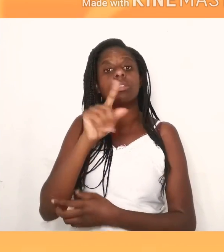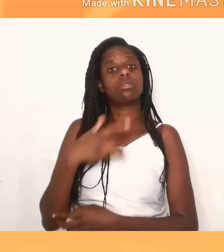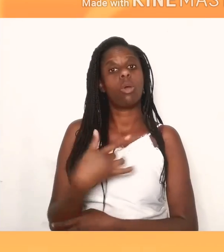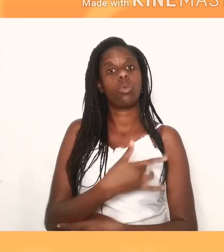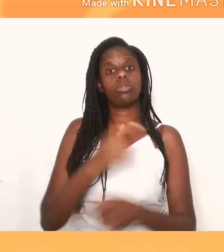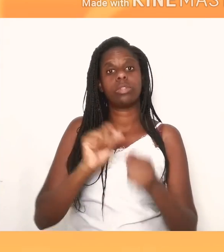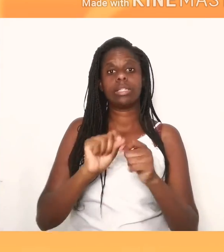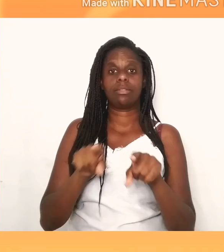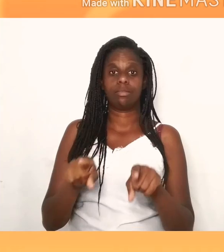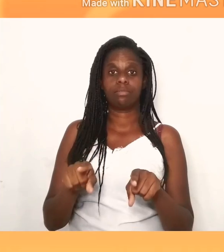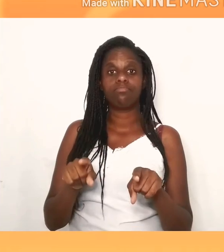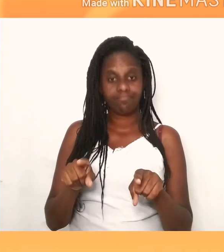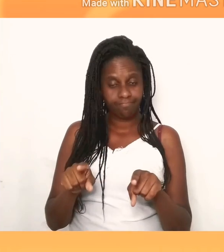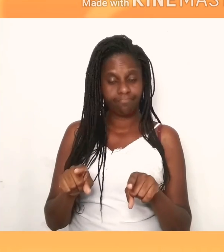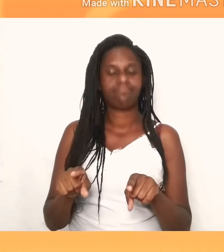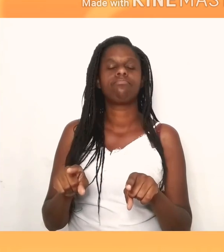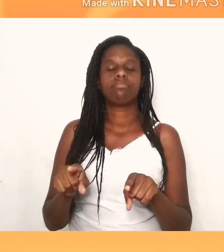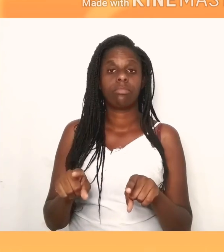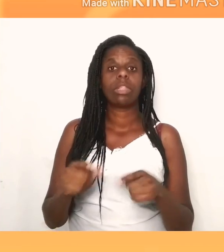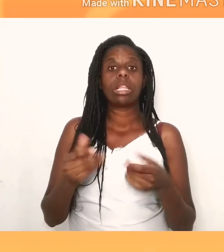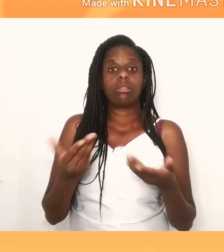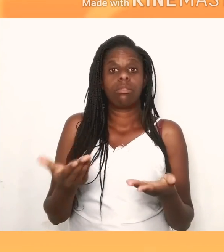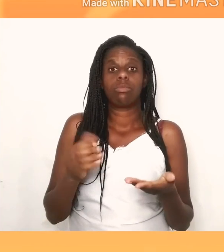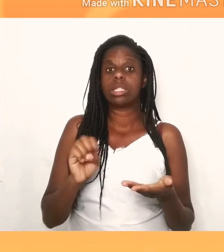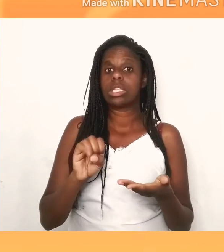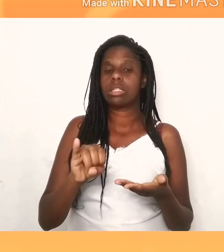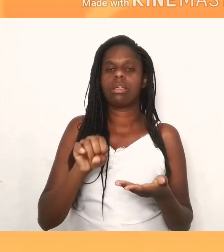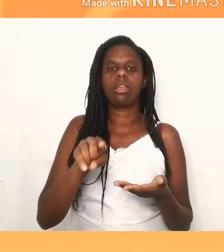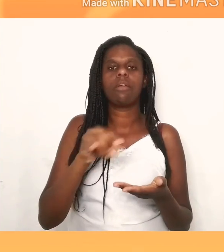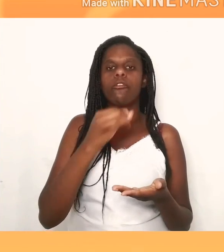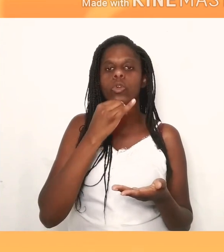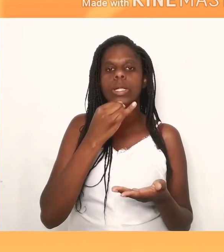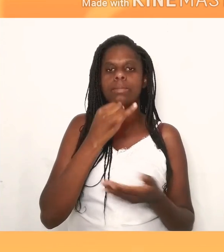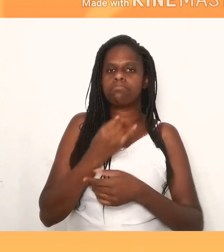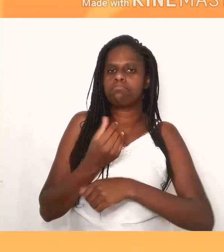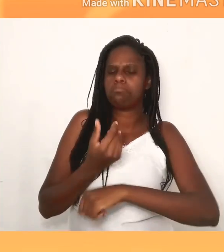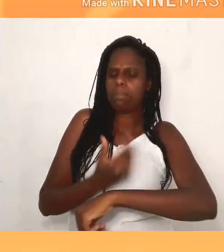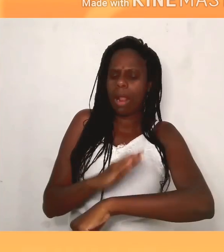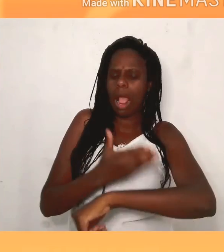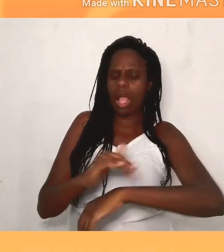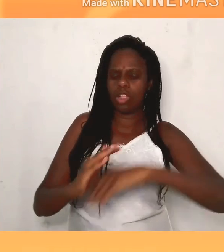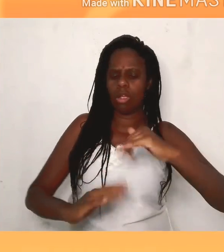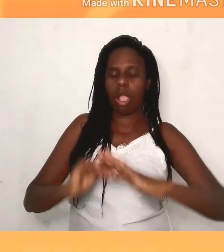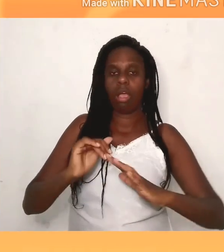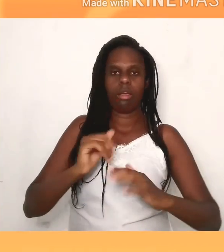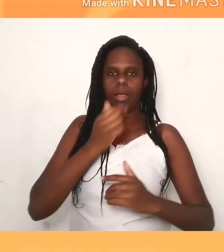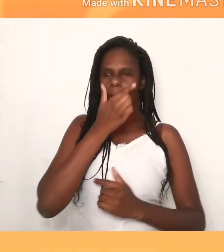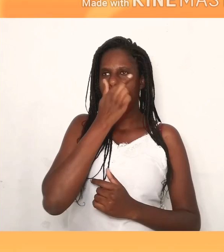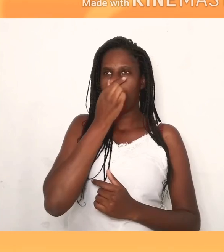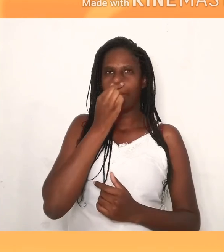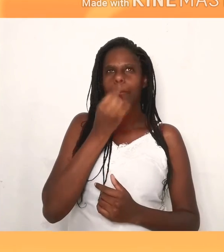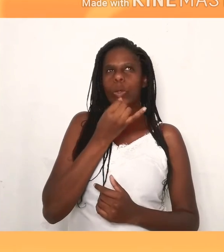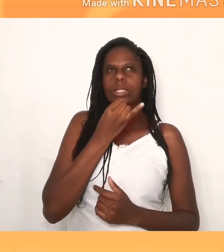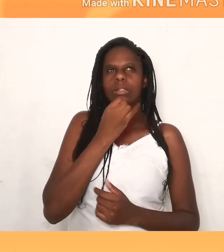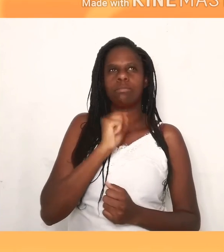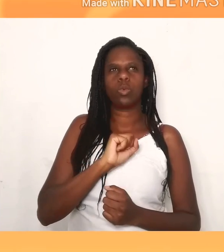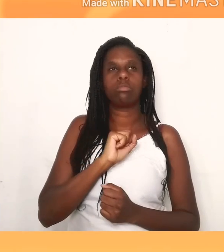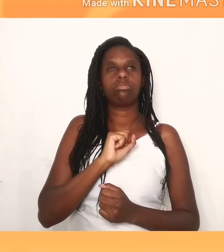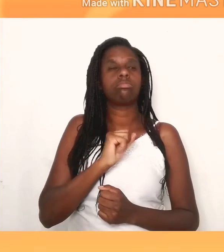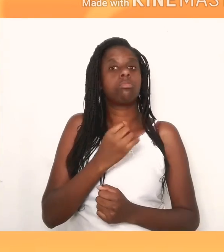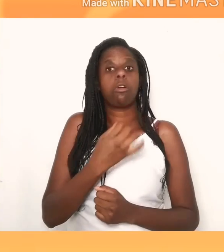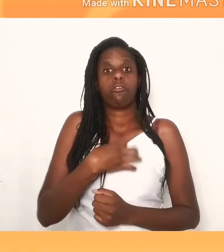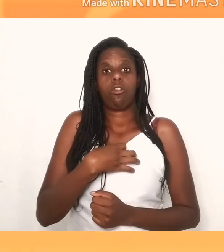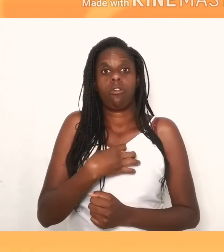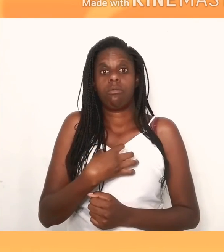saúde para fazer isso. Então, você praticar uma postura, um exercício respiratório, que para que